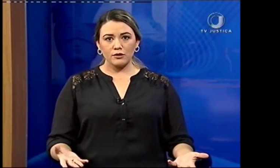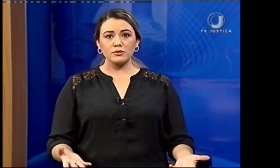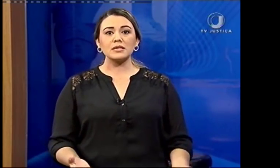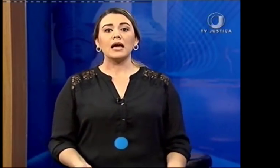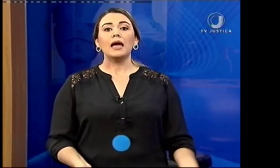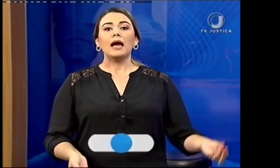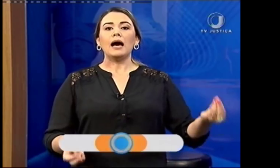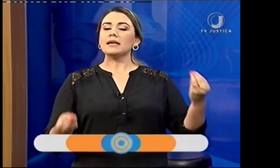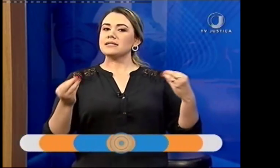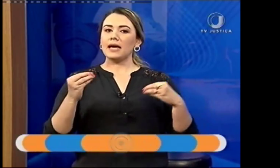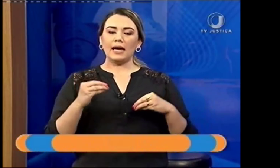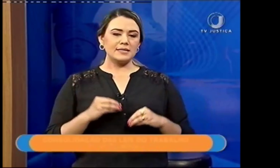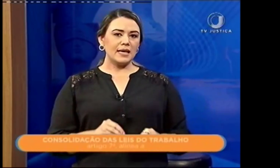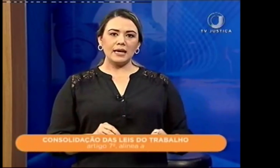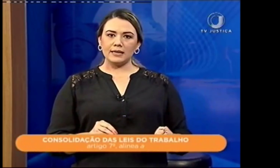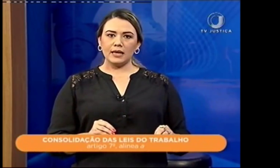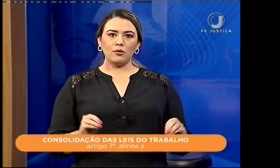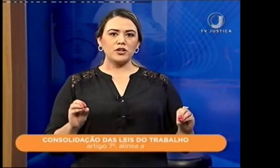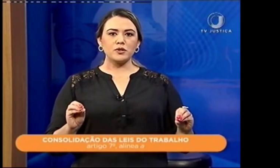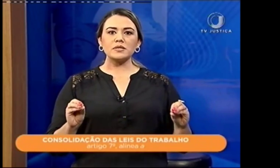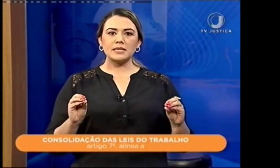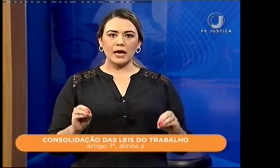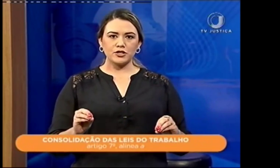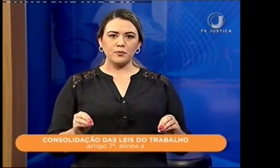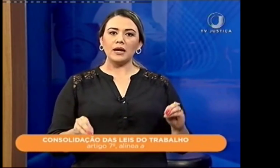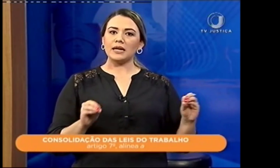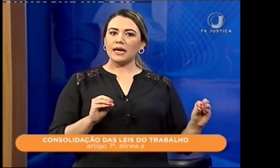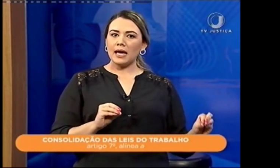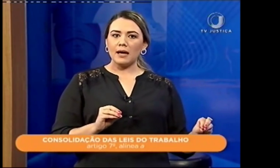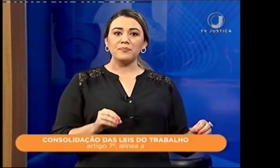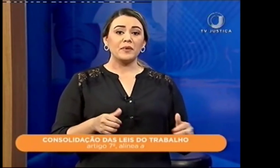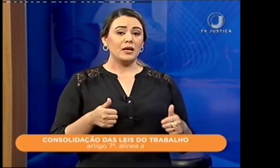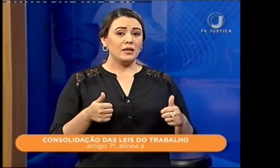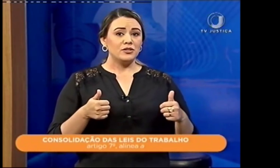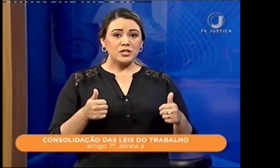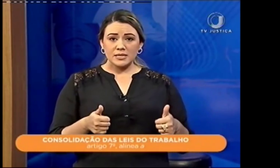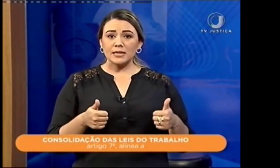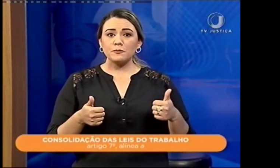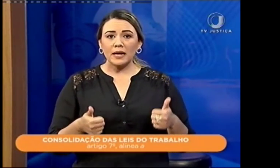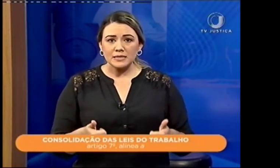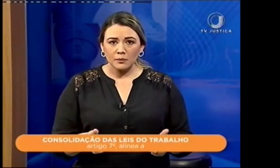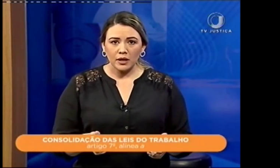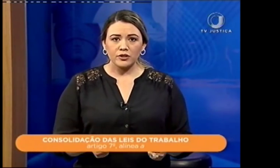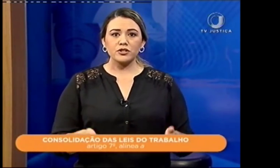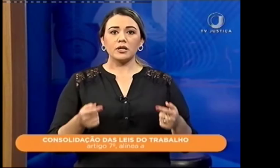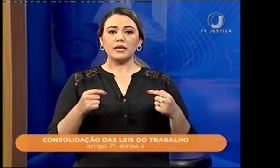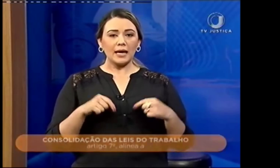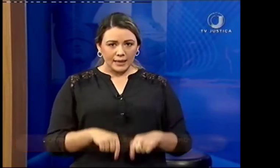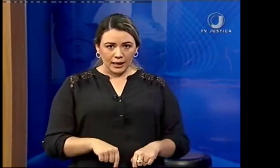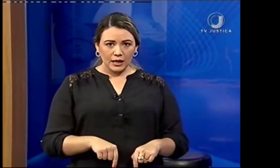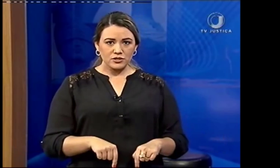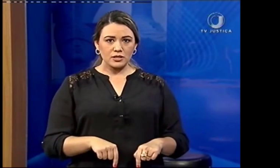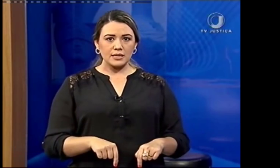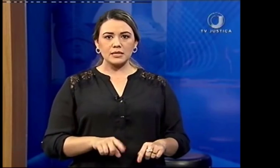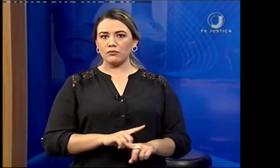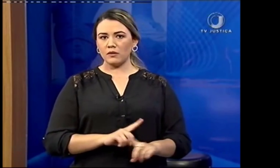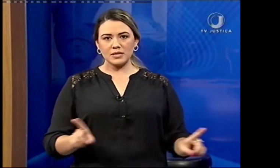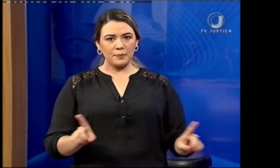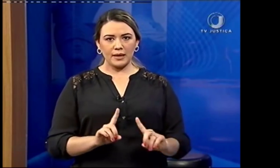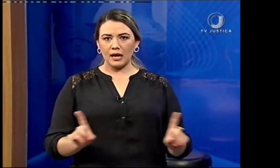direitos. A CLT, no artigo 7º, a linha A, dizia expressamente que aquela legislação não se aplicava